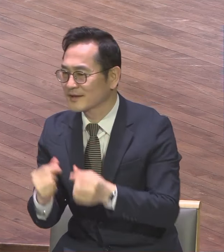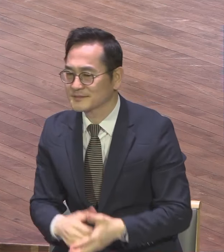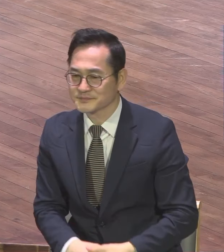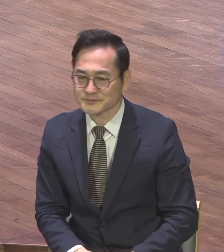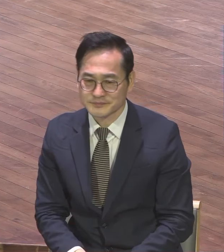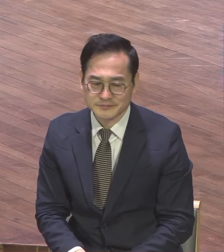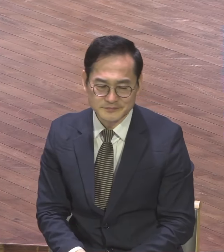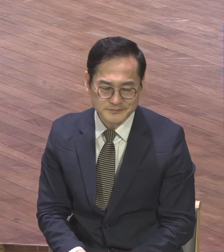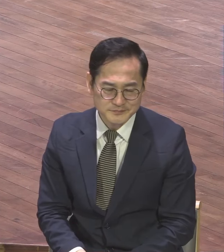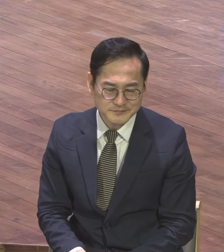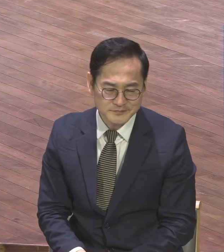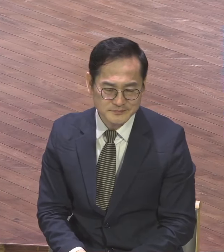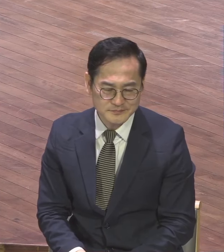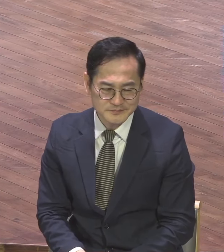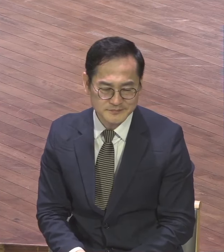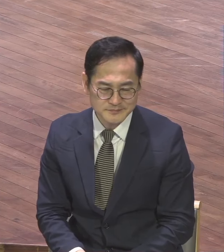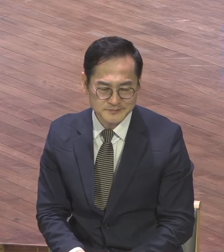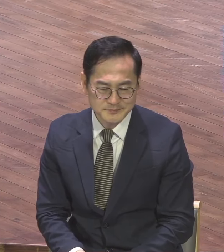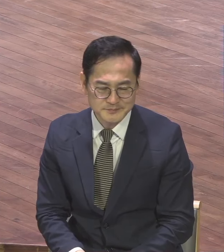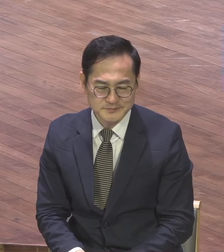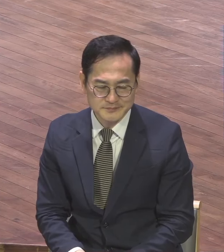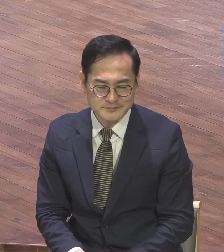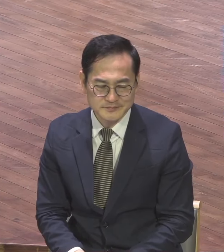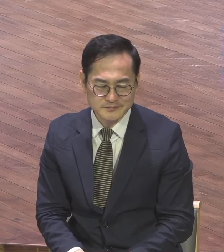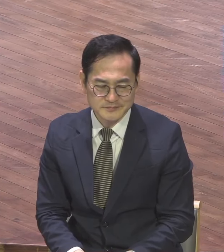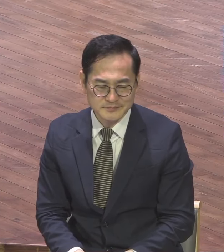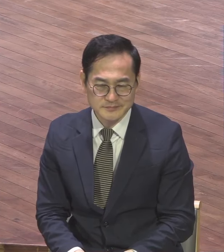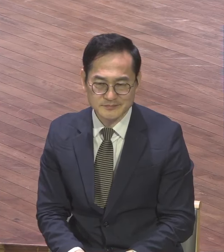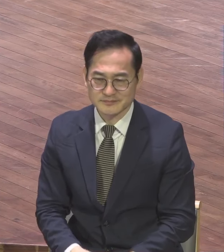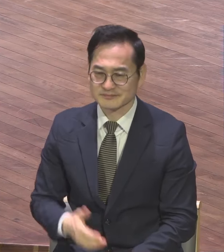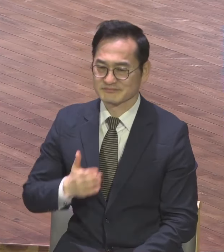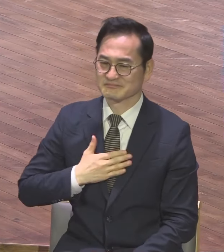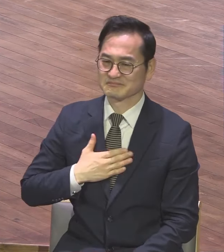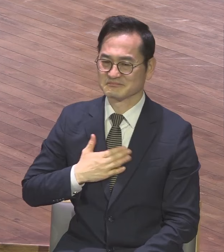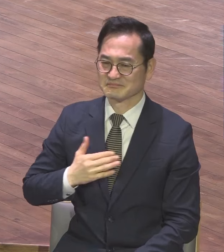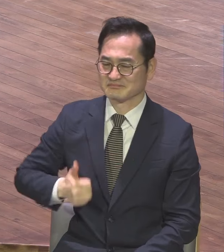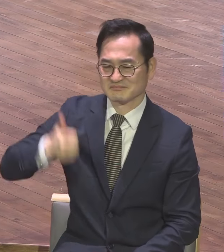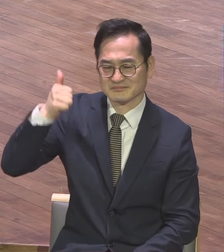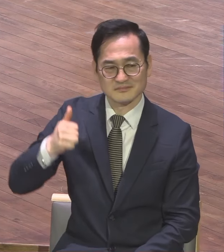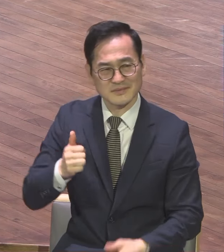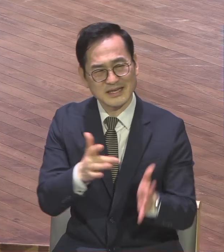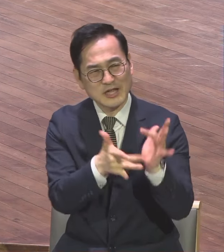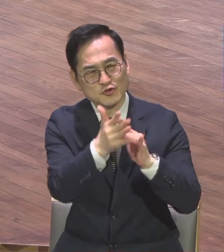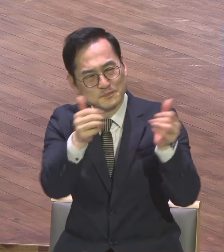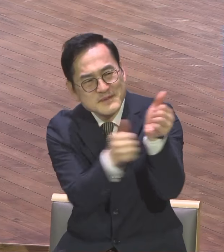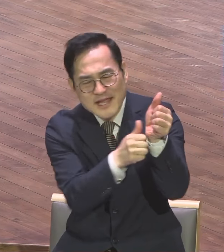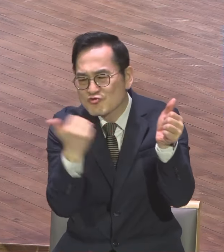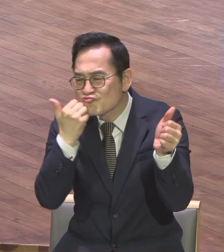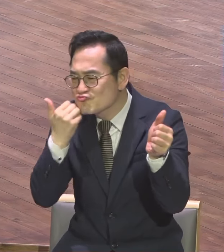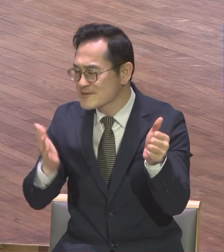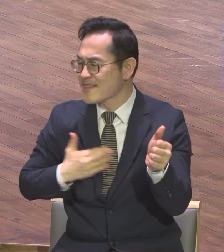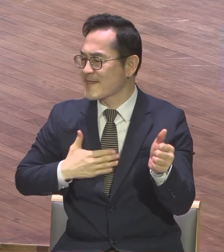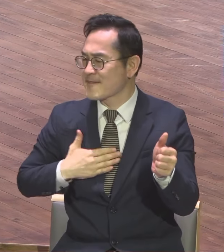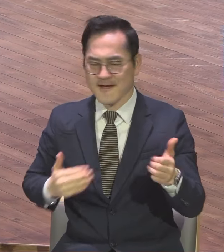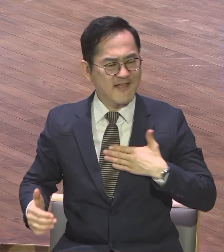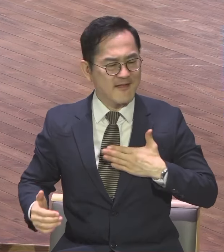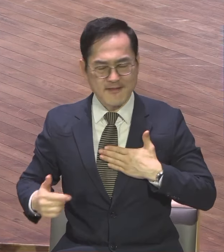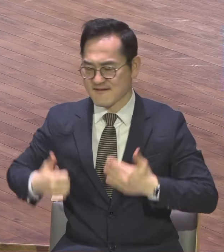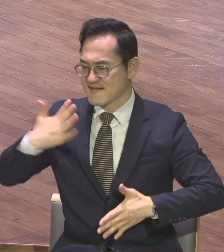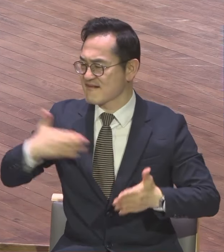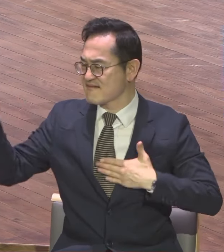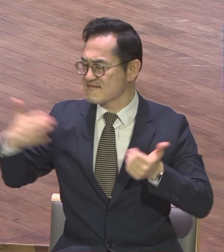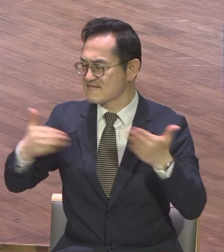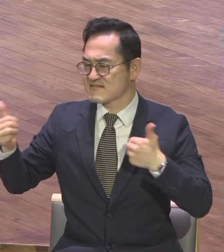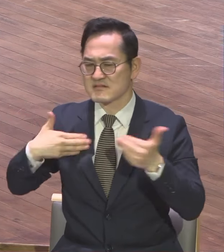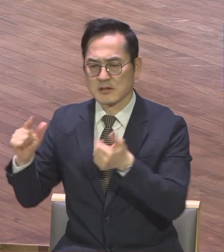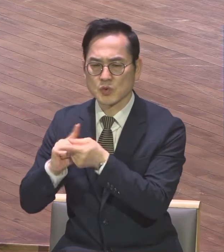인정받냐? 앞으로 예수님 왕이 되면 우리가 누가 더 높은 자리에 앉을 거냐? 서로 막 분쟁을 하고 있는 상황